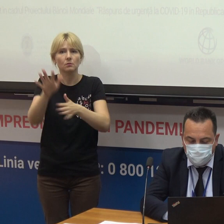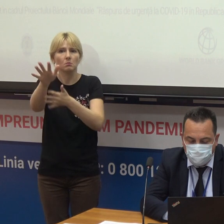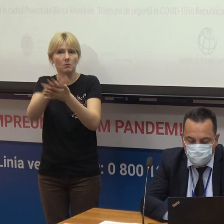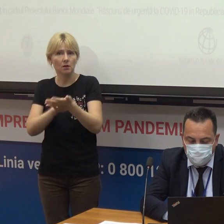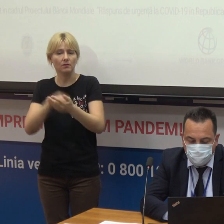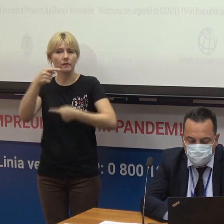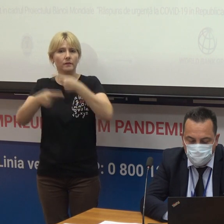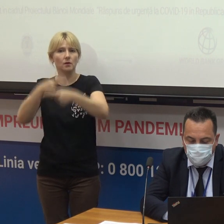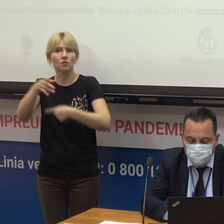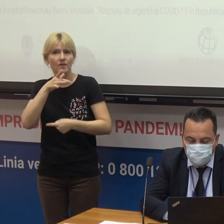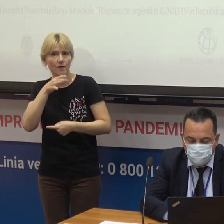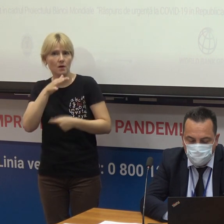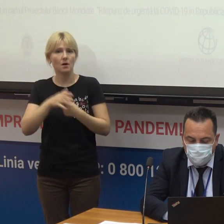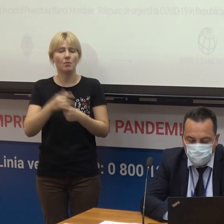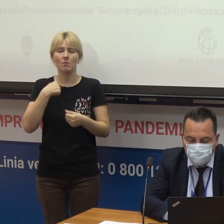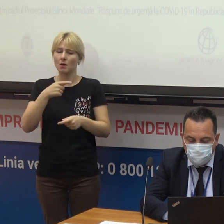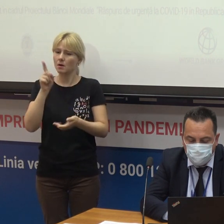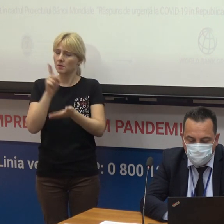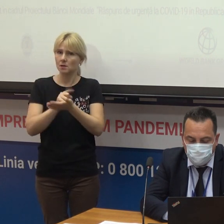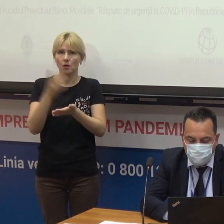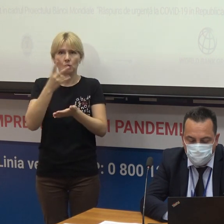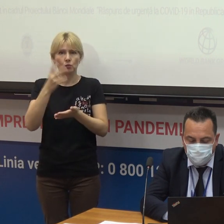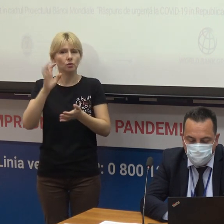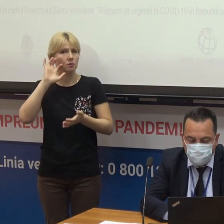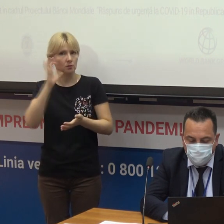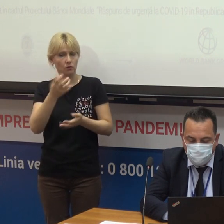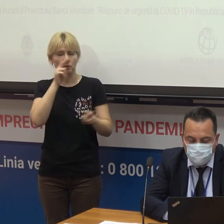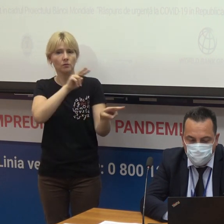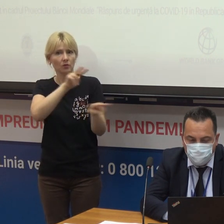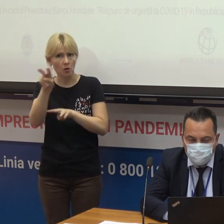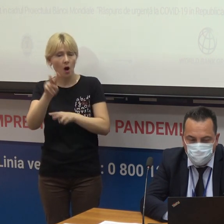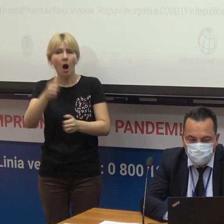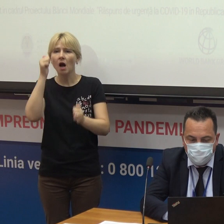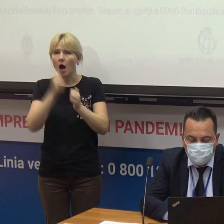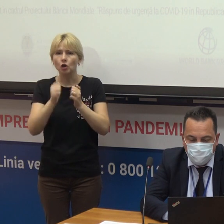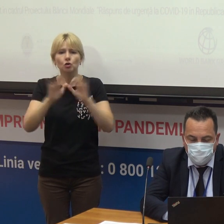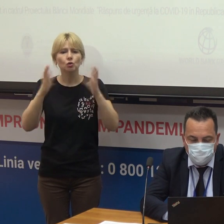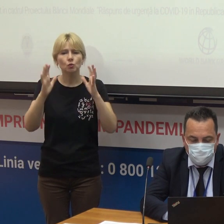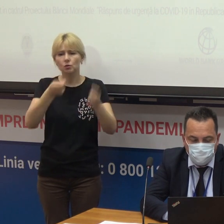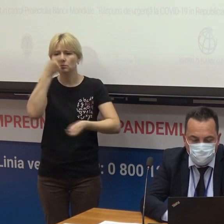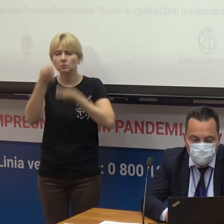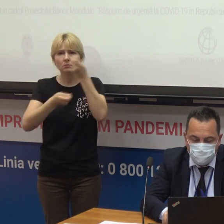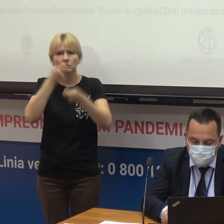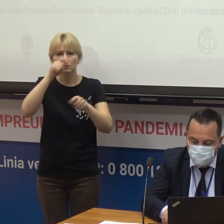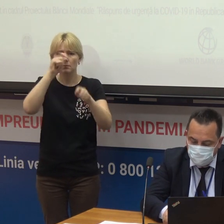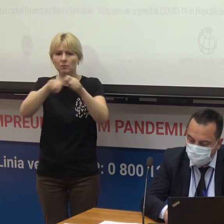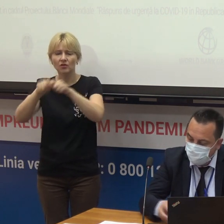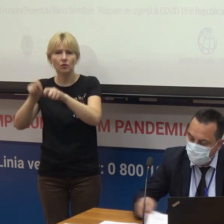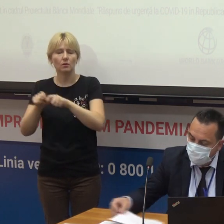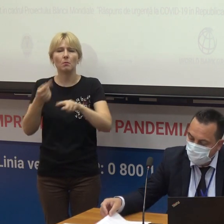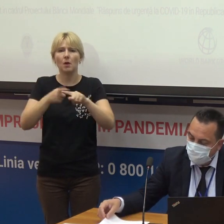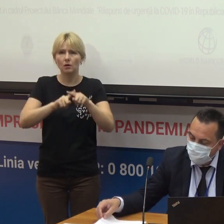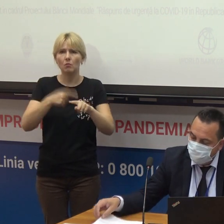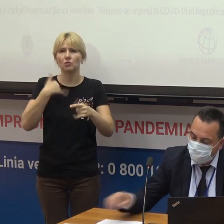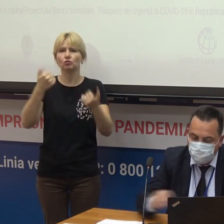următoare, fapt pe care punem un accent deosebit. Fiecare caz este monitorizat minuțios, anume acest lucru permite ținerea